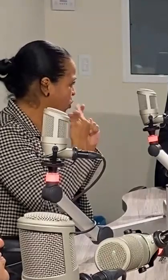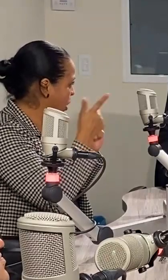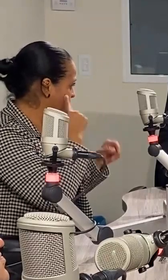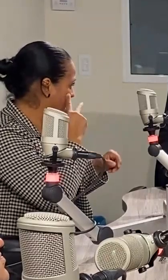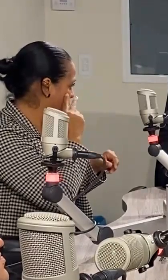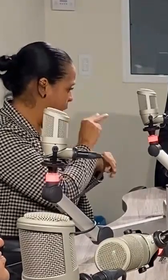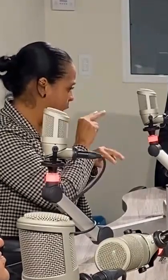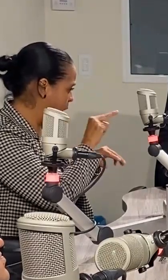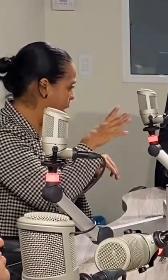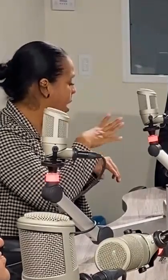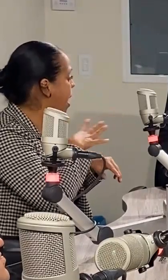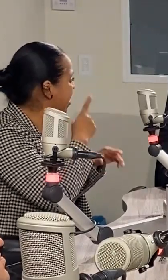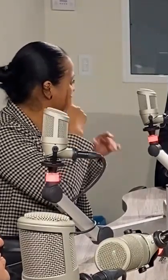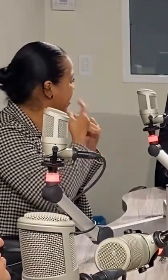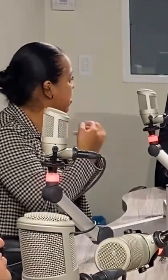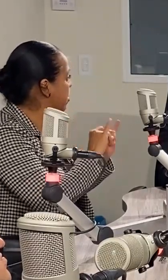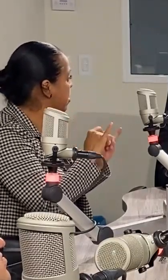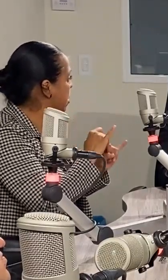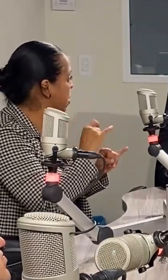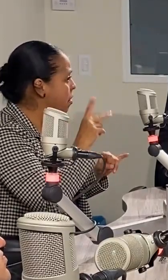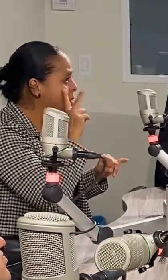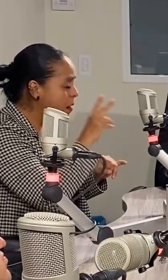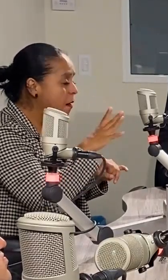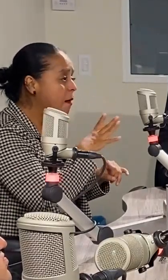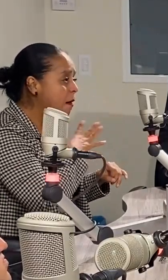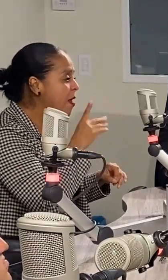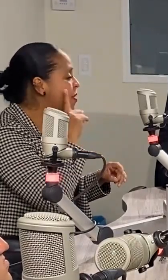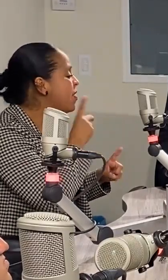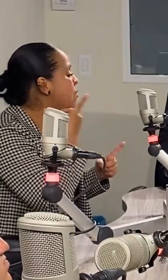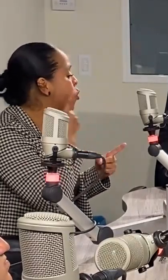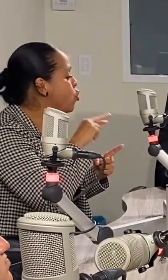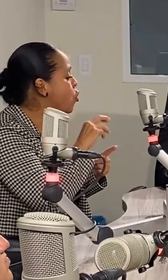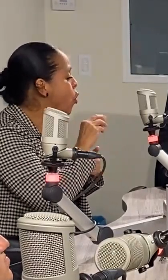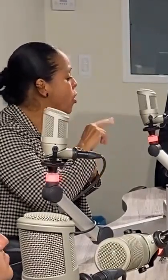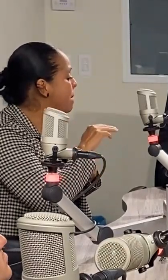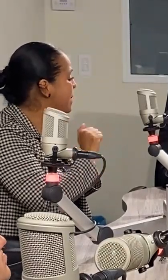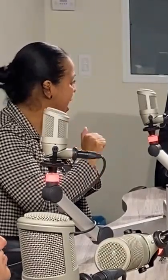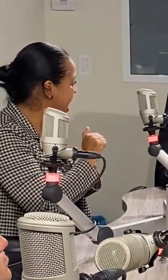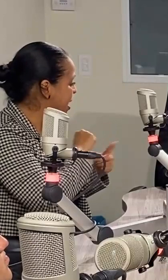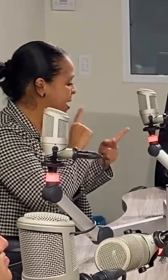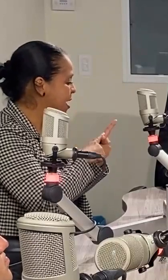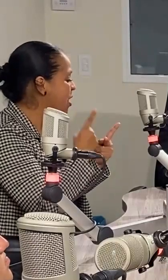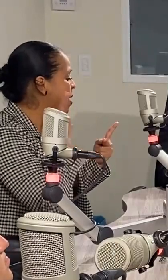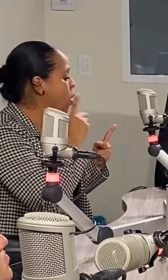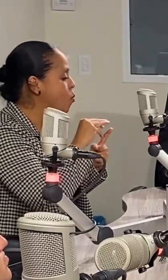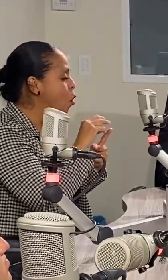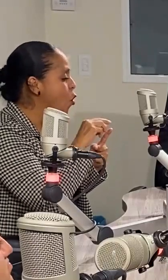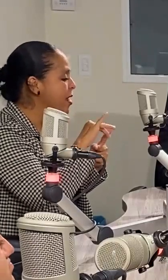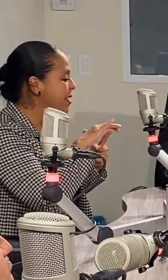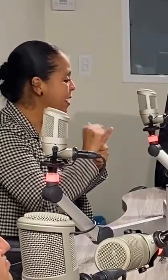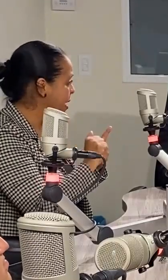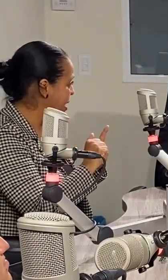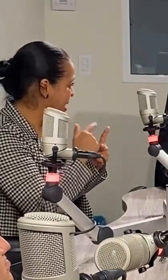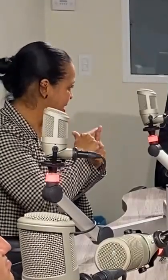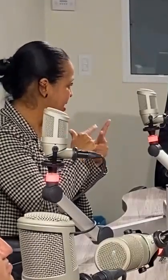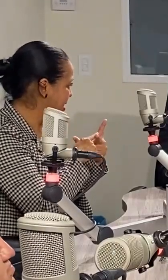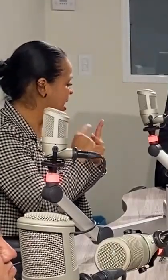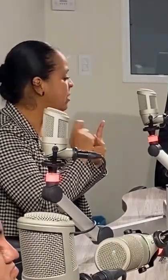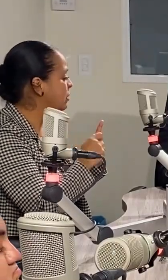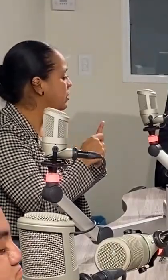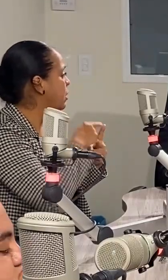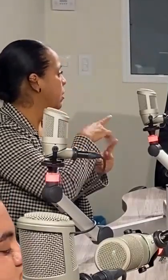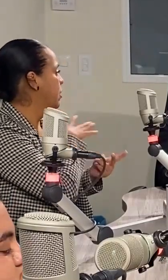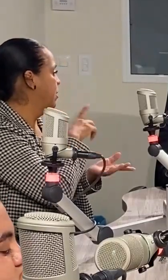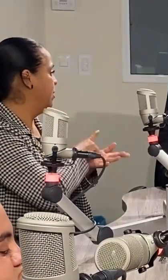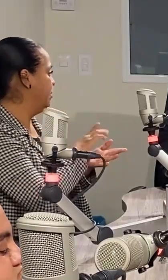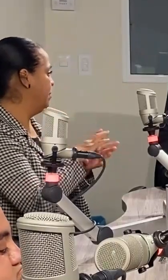ver que incluso para la inauguración pues estuvieron presentes la diputada Norma Cebes y también la diputada Mónica Herrera, justamente para